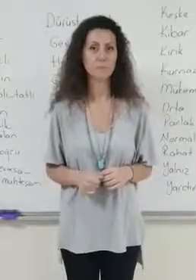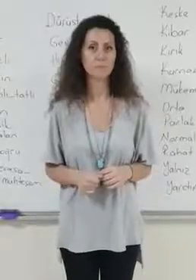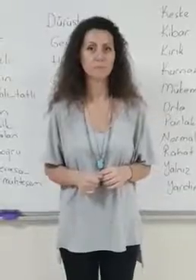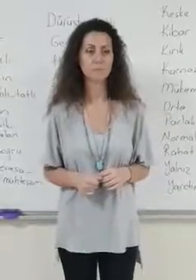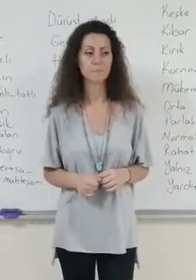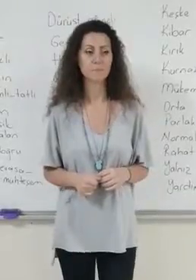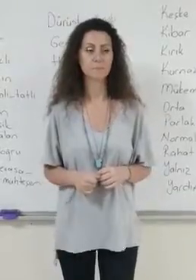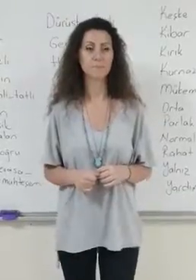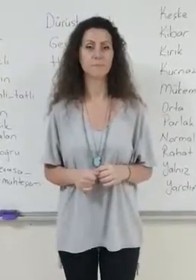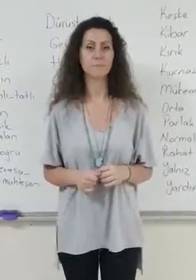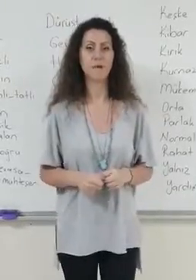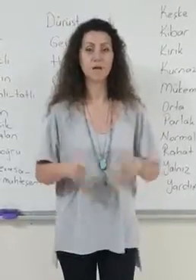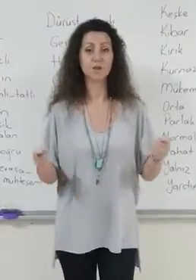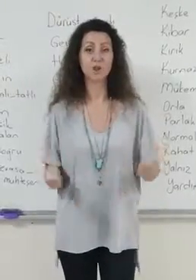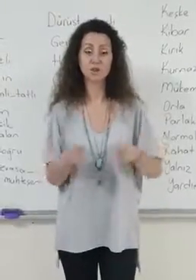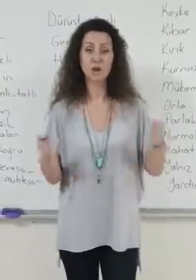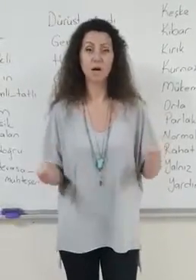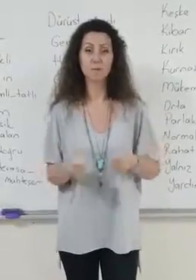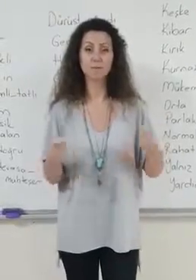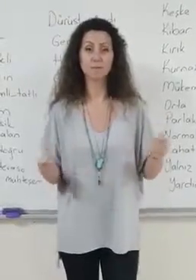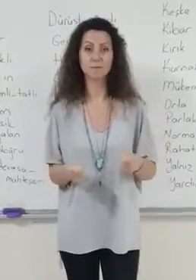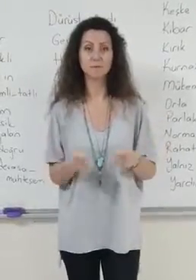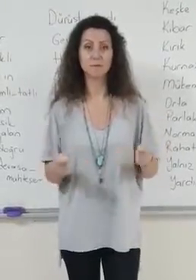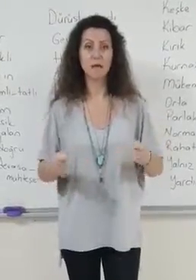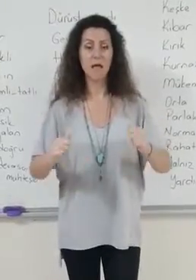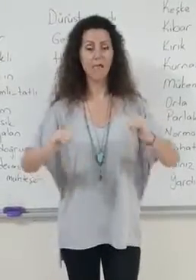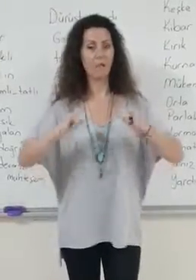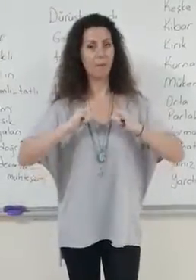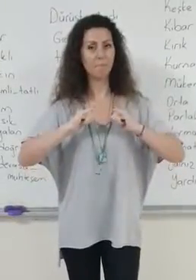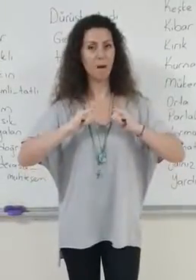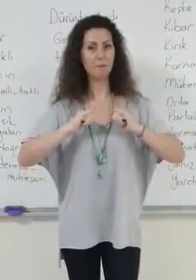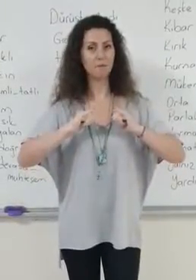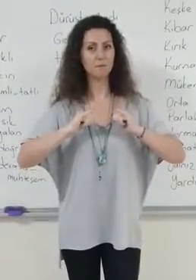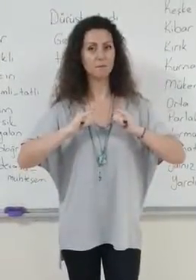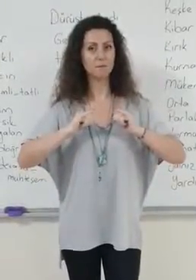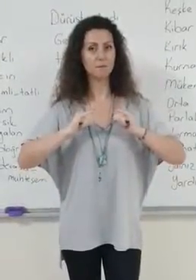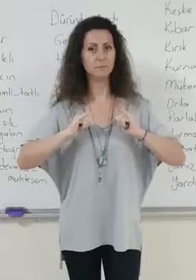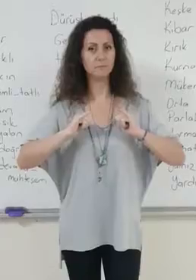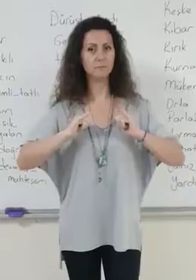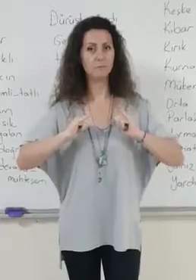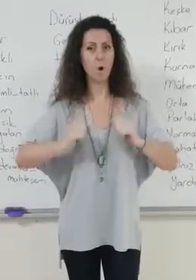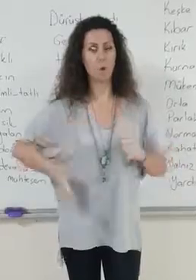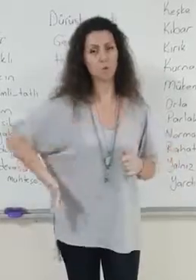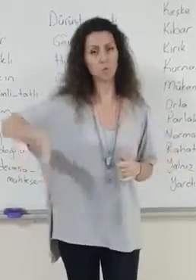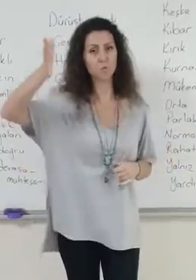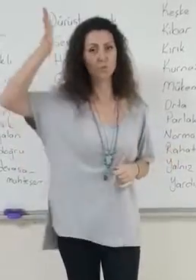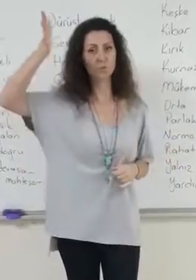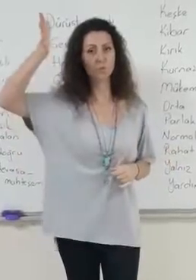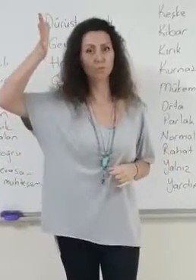kadınlar çalışkan, tembel, uzun,